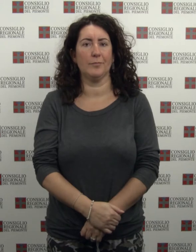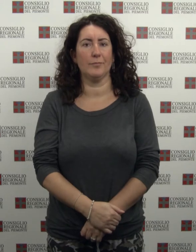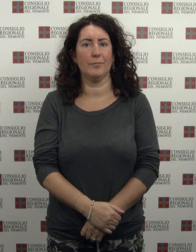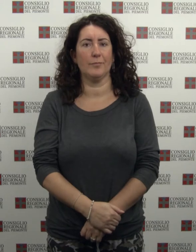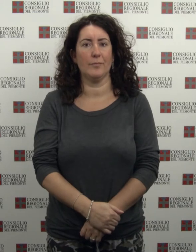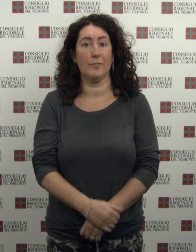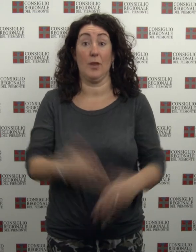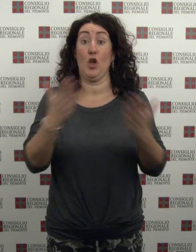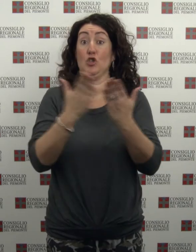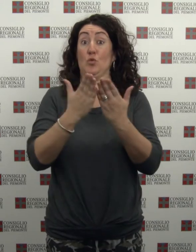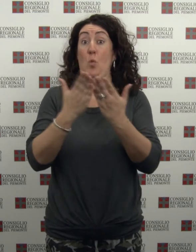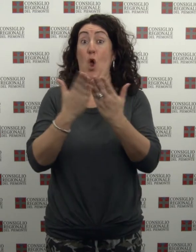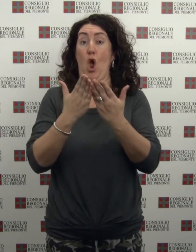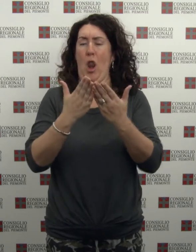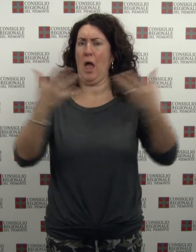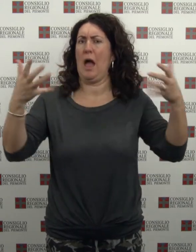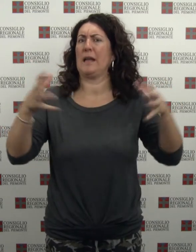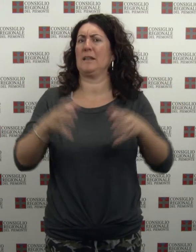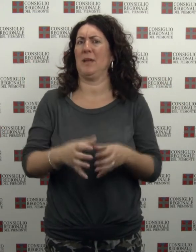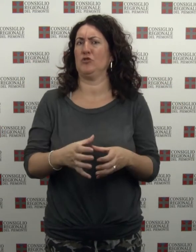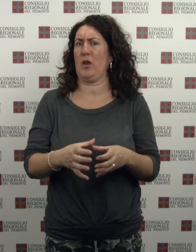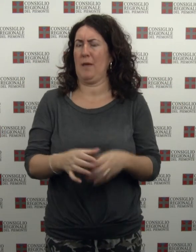Dimensionamento scolastico.